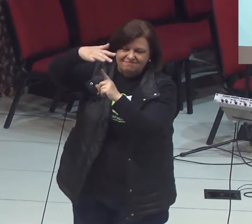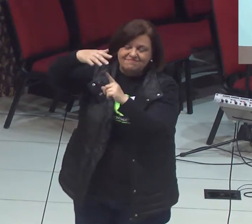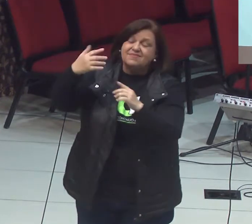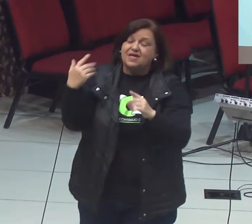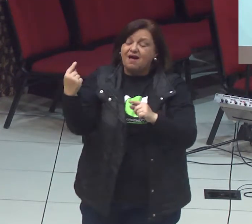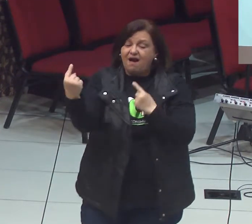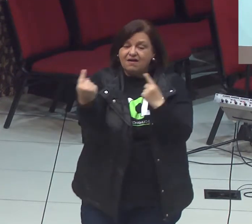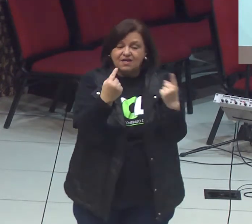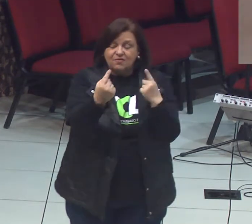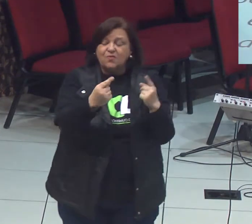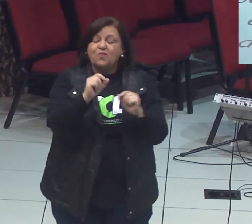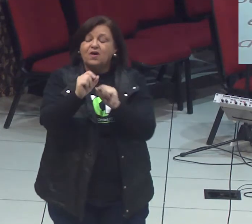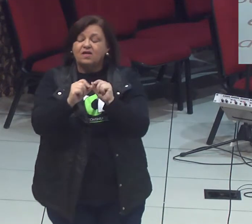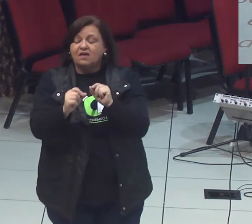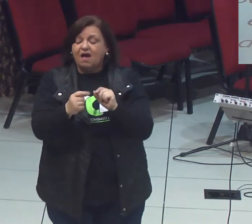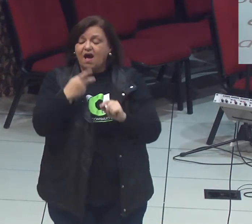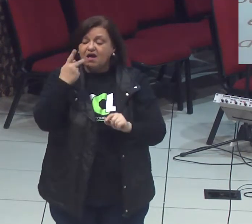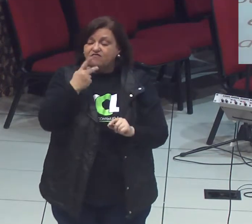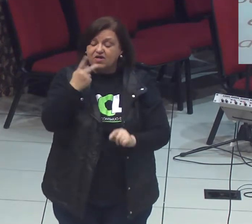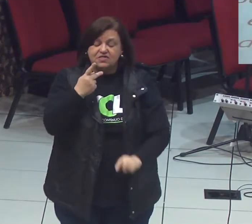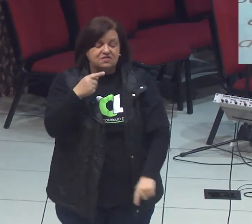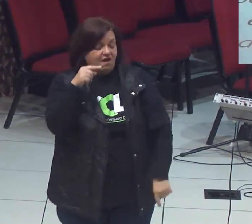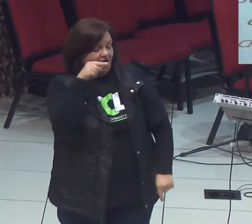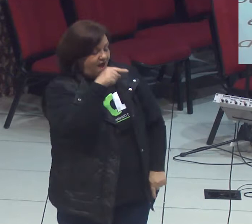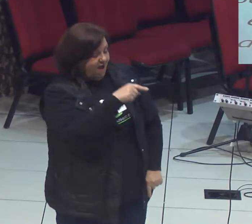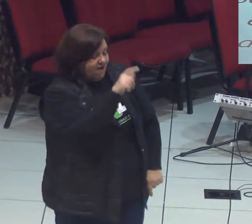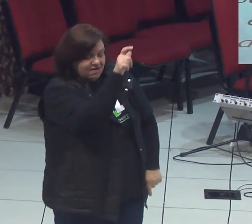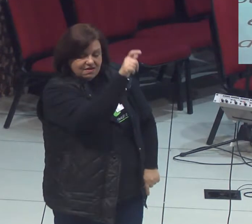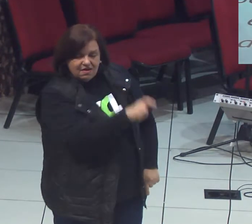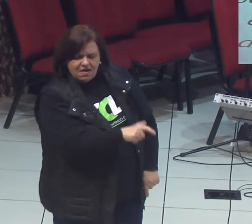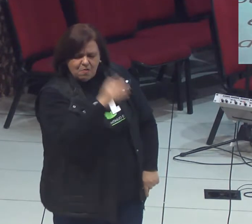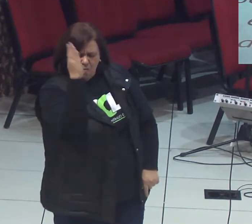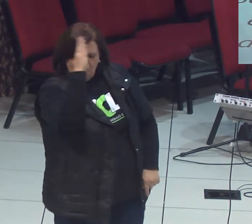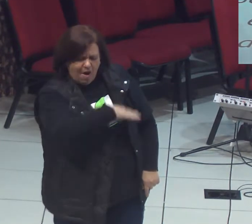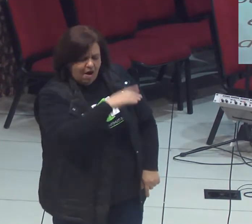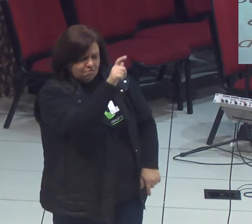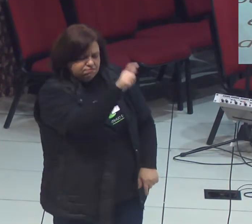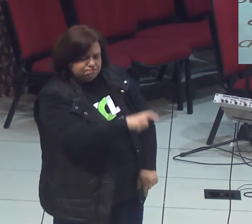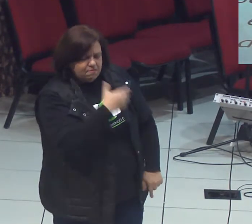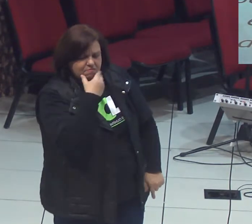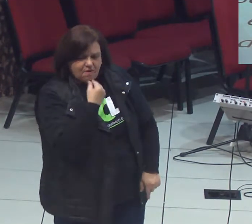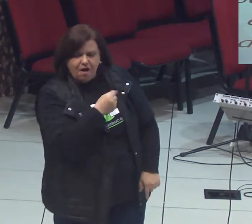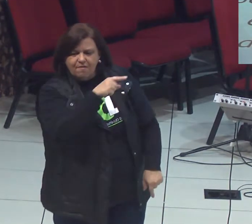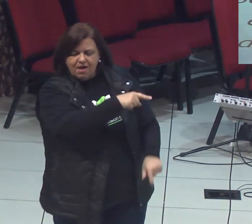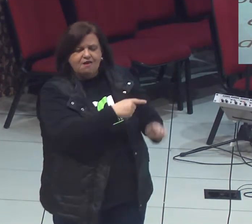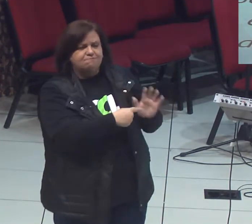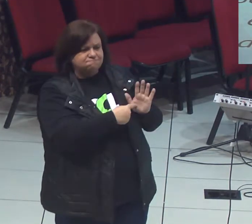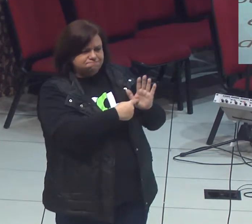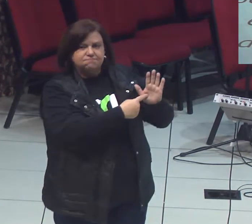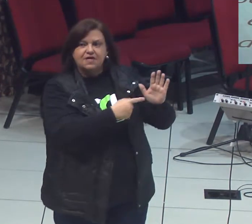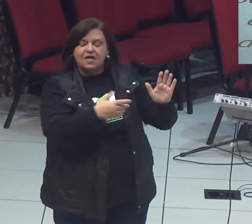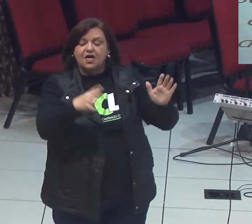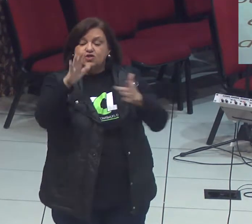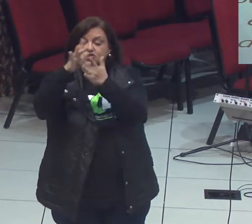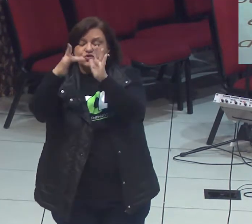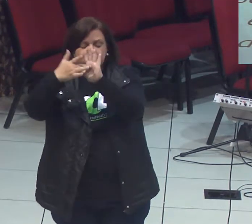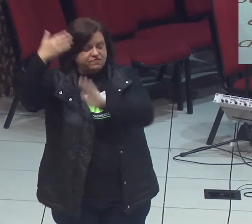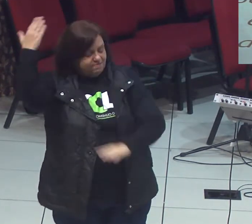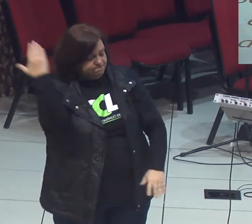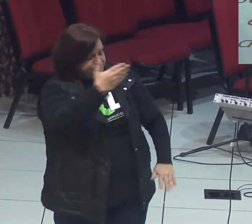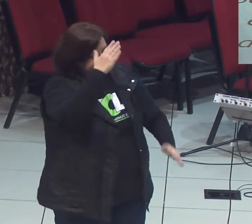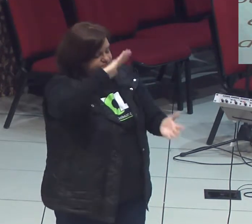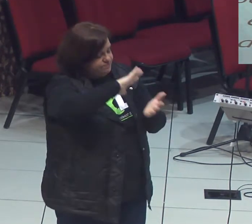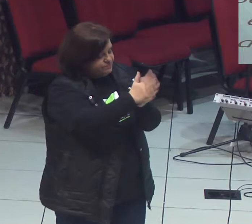será revelado o perverso, a quem o Senhor Jesus matará com o sopro da sua boca e destruirá